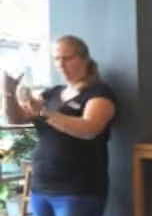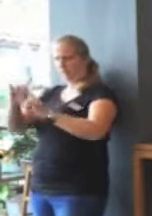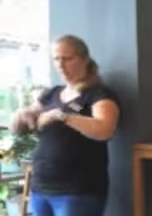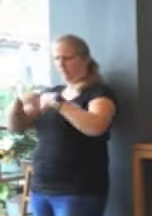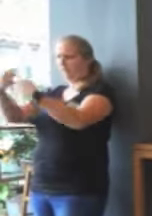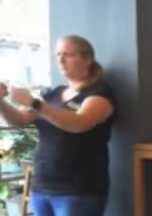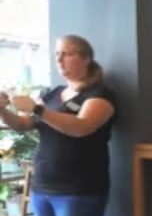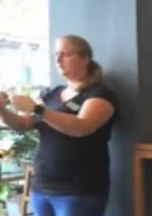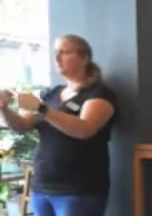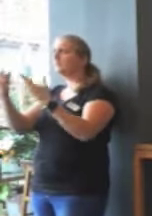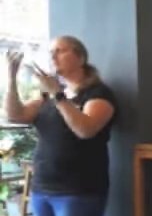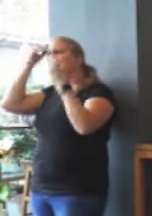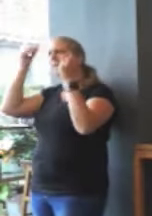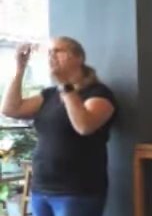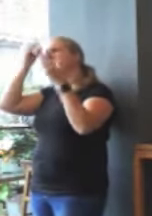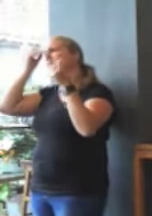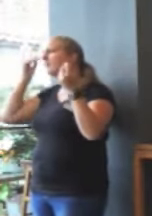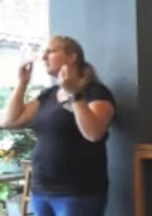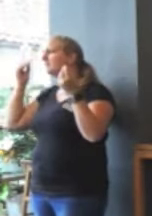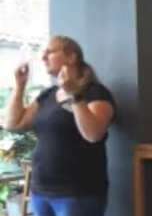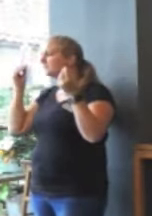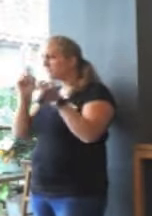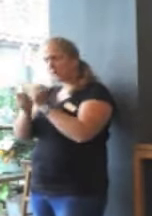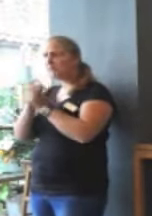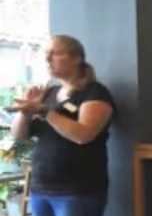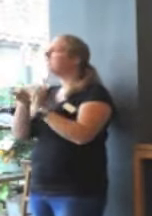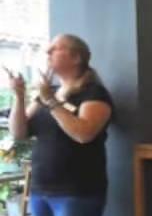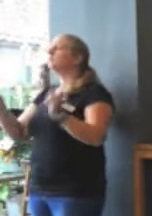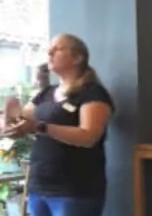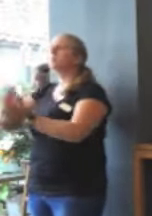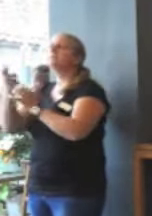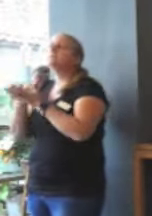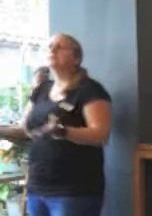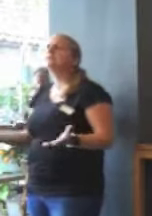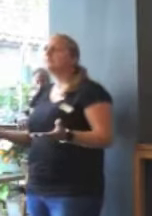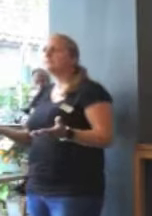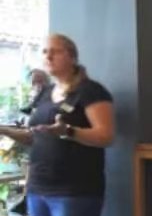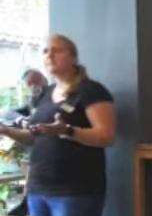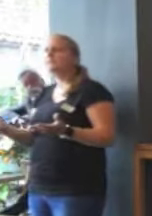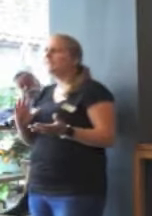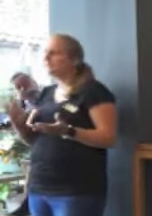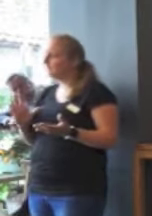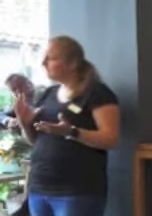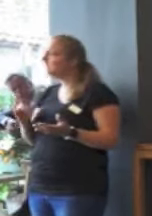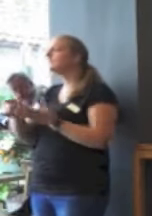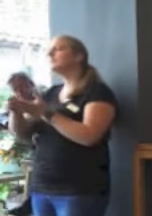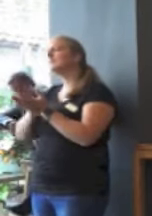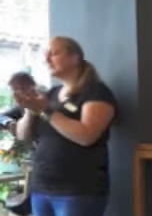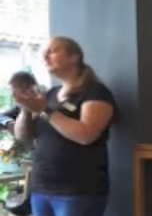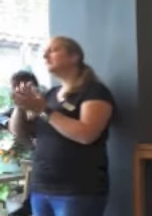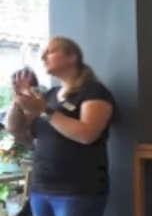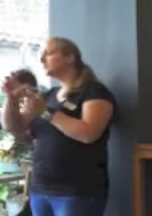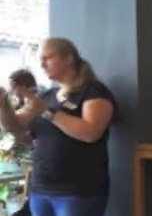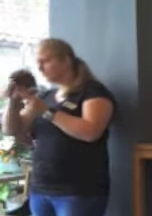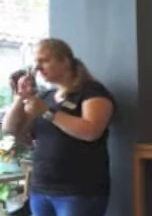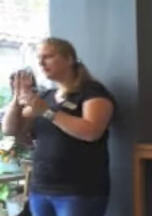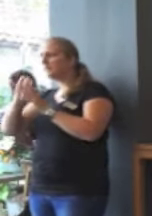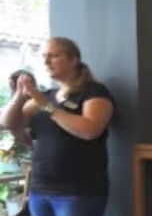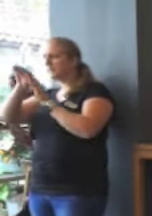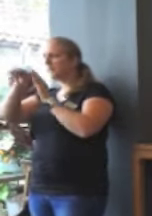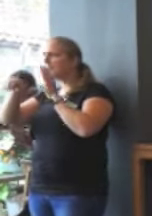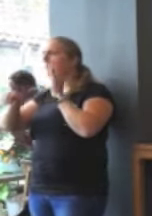för med demens inte kanske blir så katastrofal ändå. Det finns vissa tecken på att den dippar av.